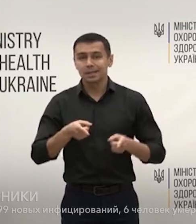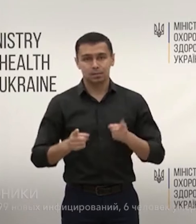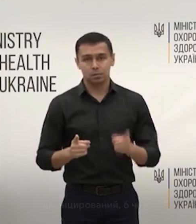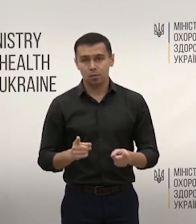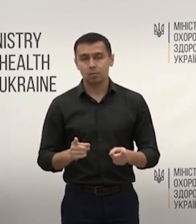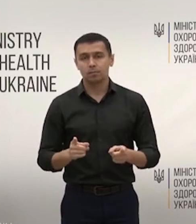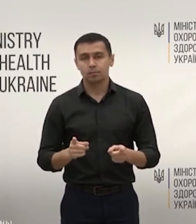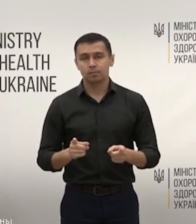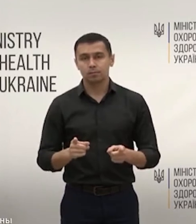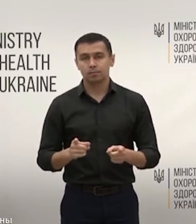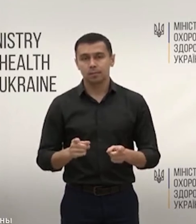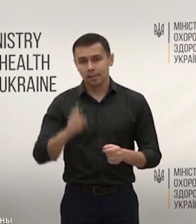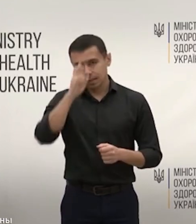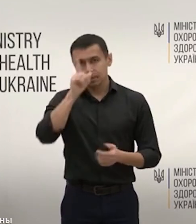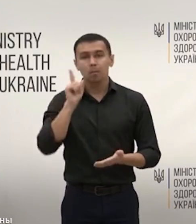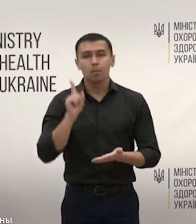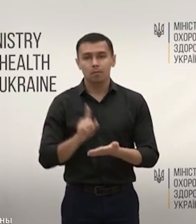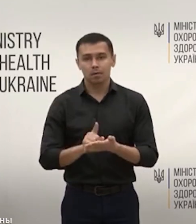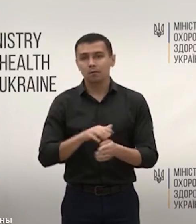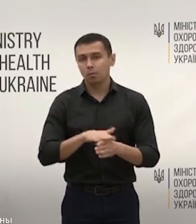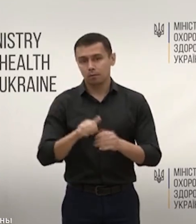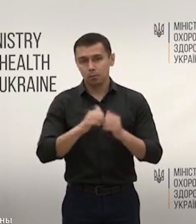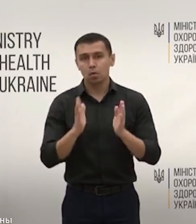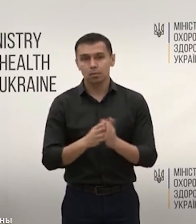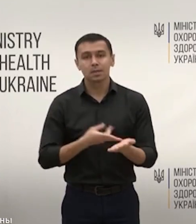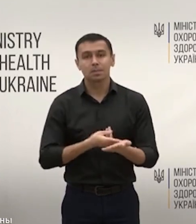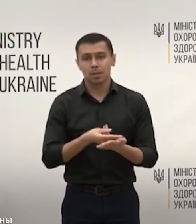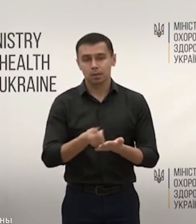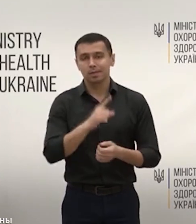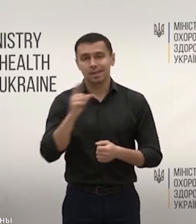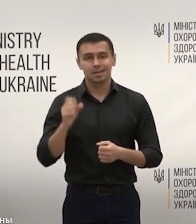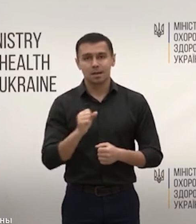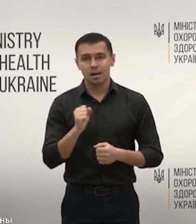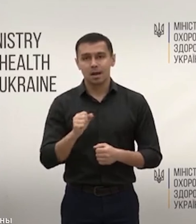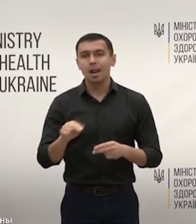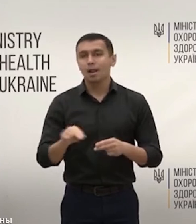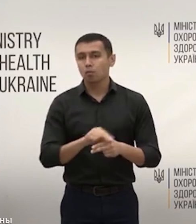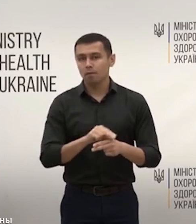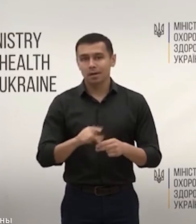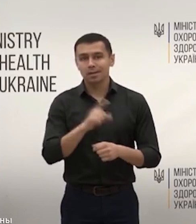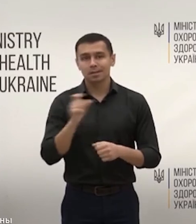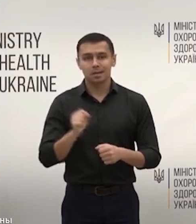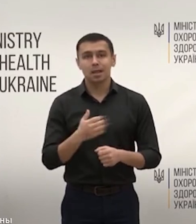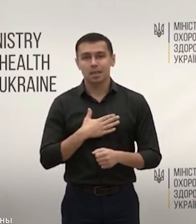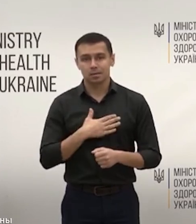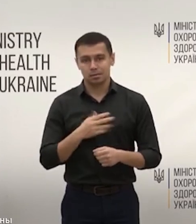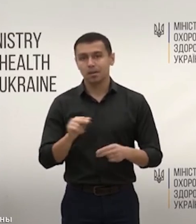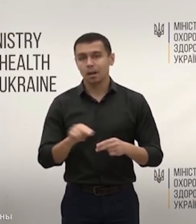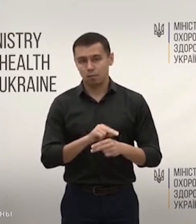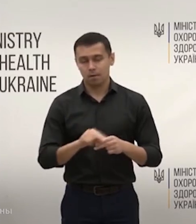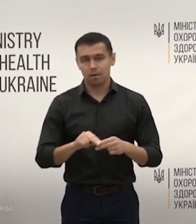действительно держава повинна в полном обсязі сплачивать за лікування, за наше